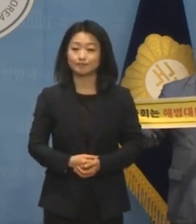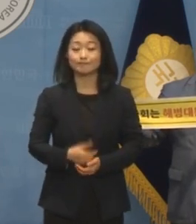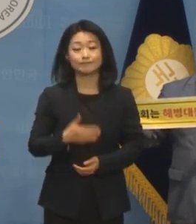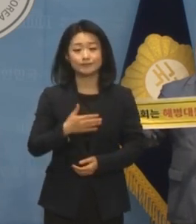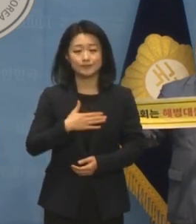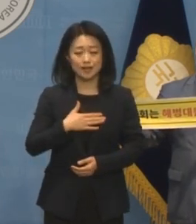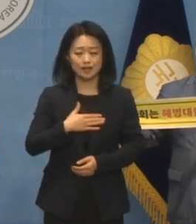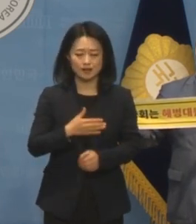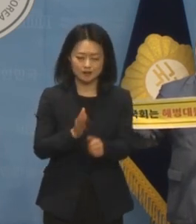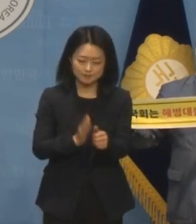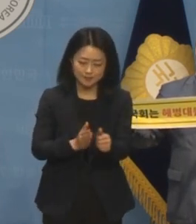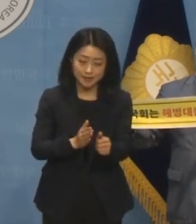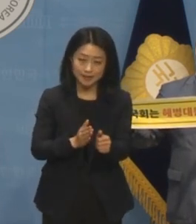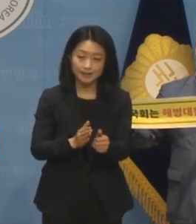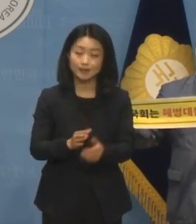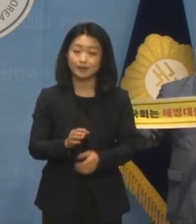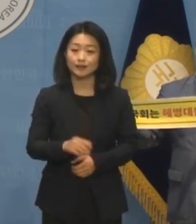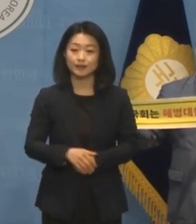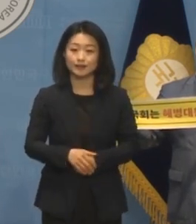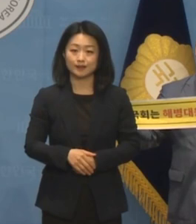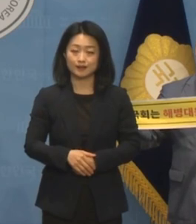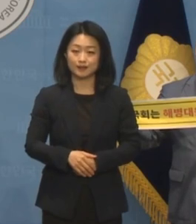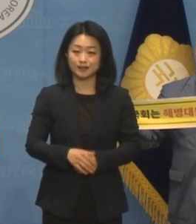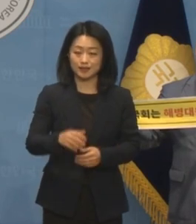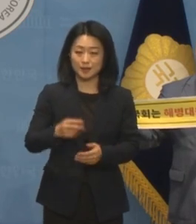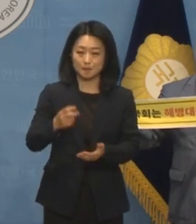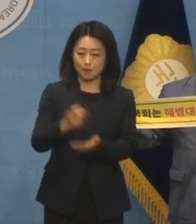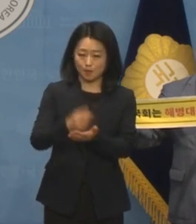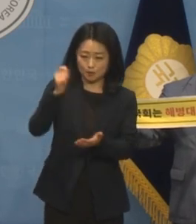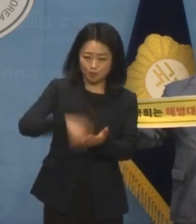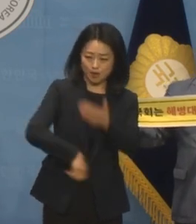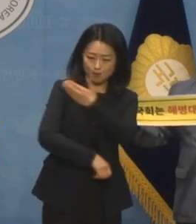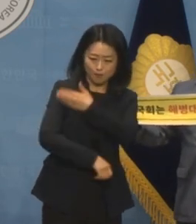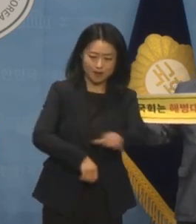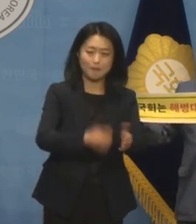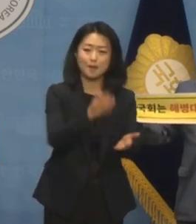절절히 호소드립니다. 부디 외면 말고 동참해 주십시오.